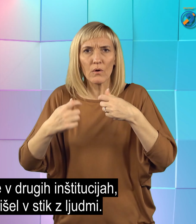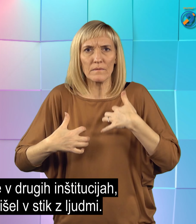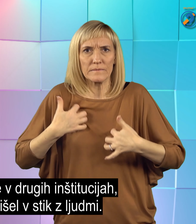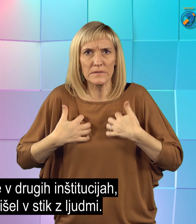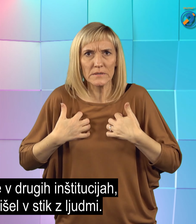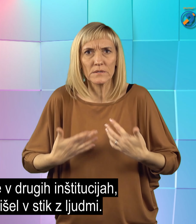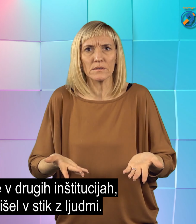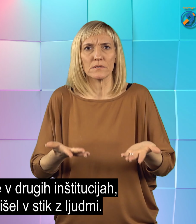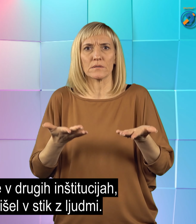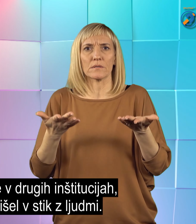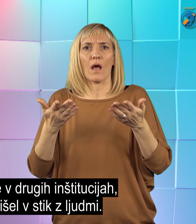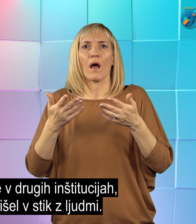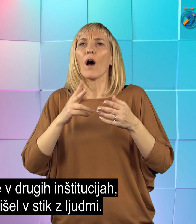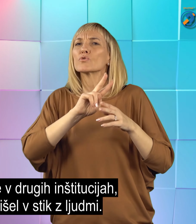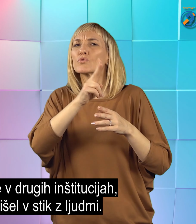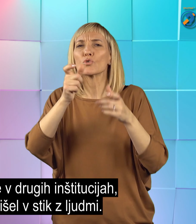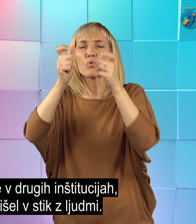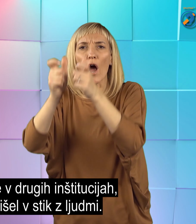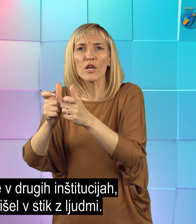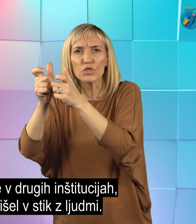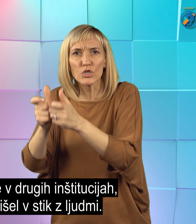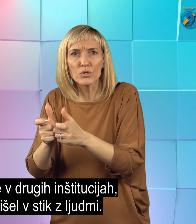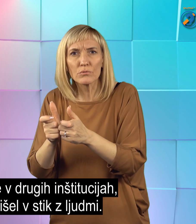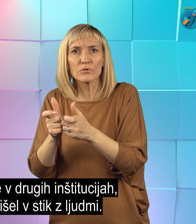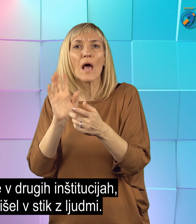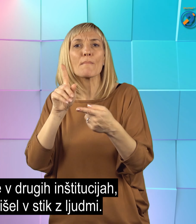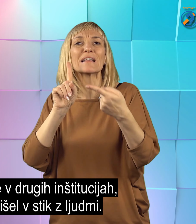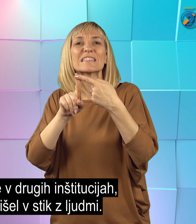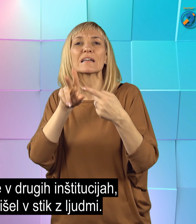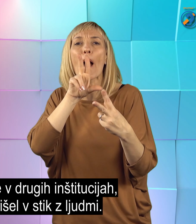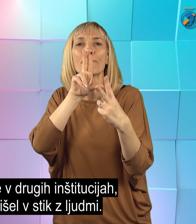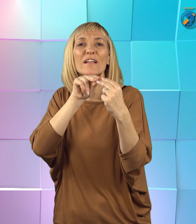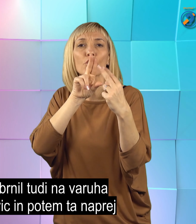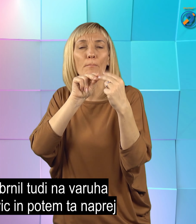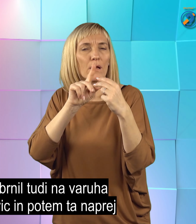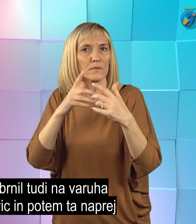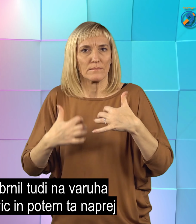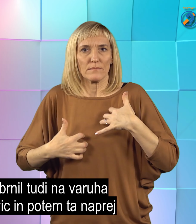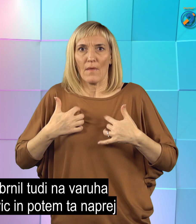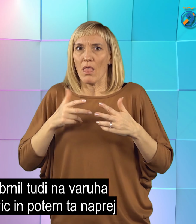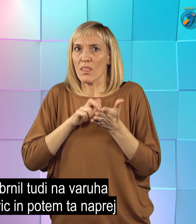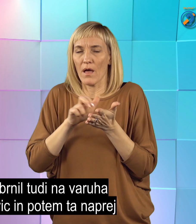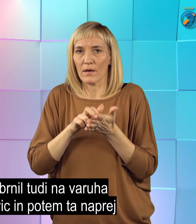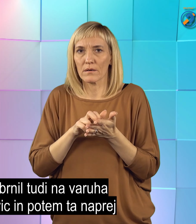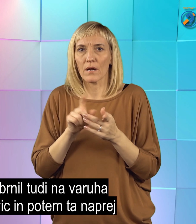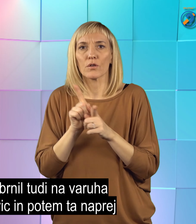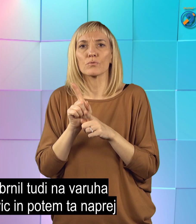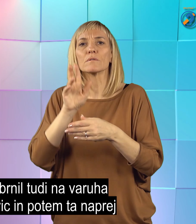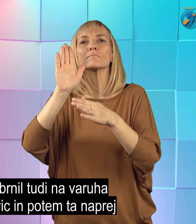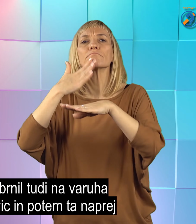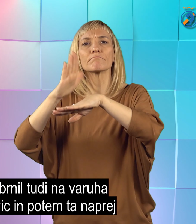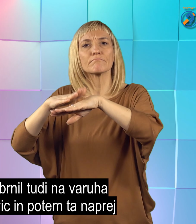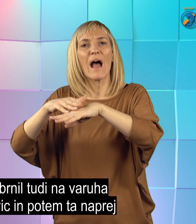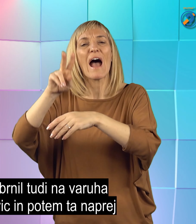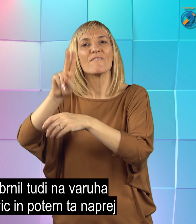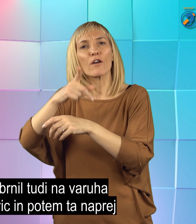trgovini, ne v drugih inštitucijah, kjer je pač prišel v stik z ljudmi. Potem se je on obrnil tudi na varuha človekovih pravic